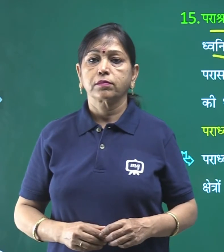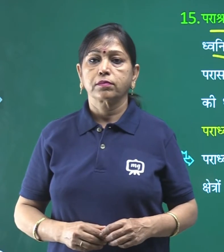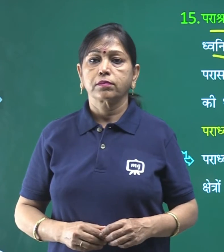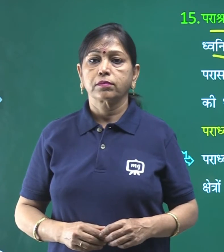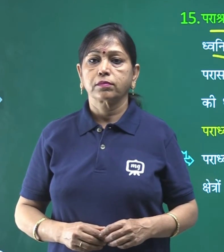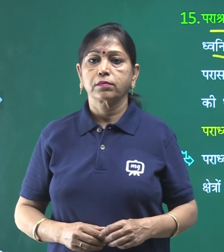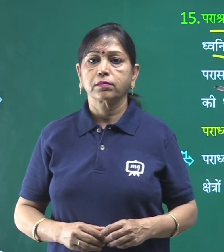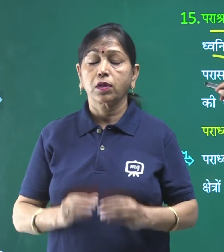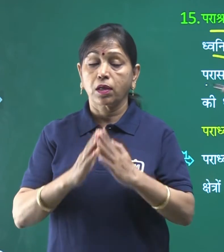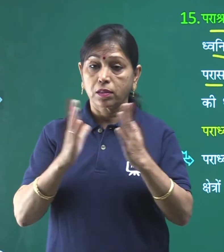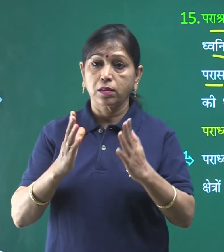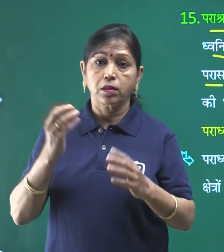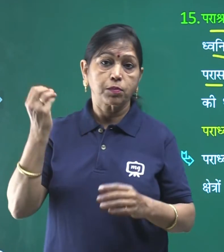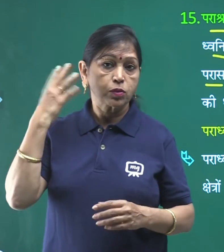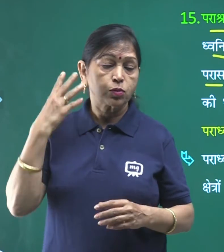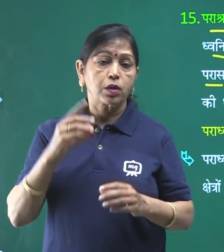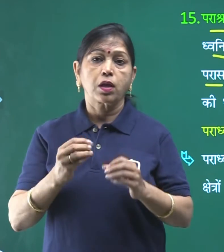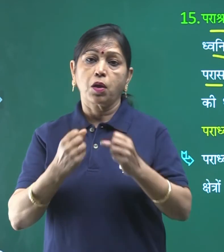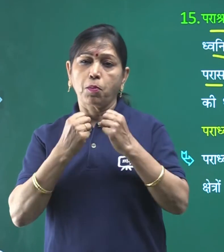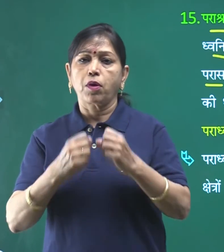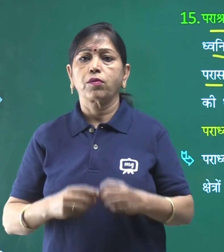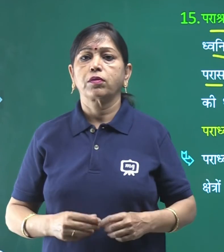अधिकतम श्रव्यता की प्रयास